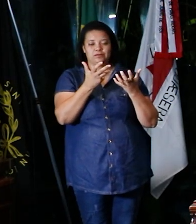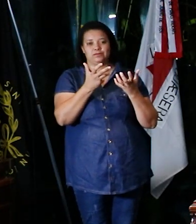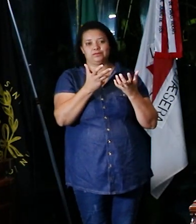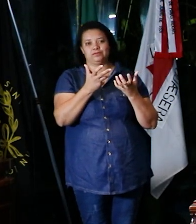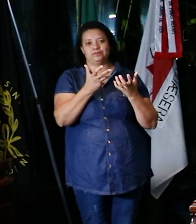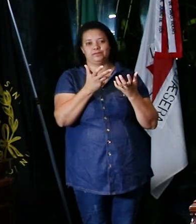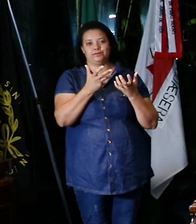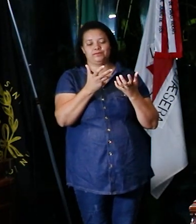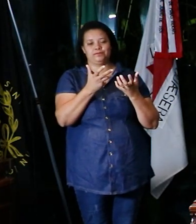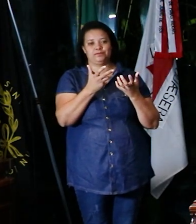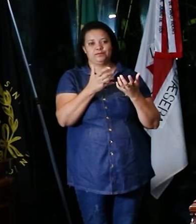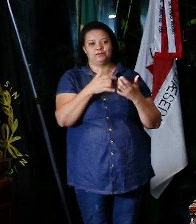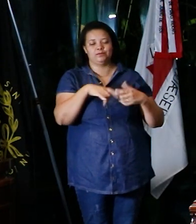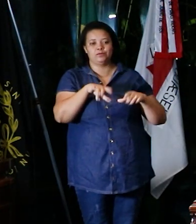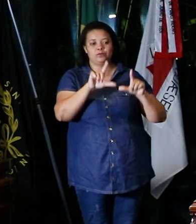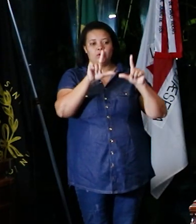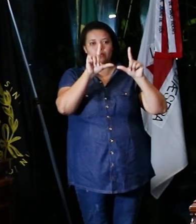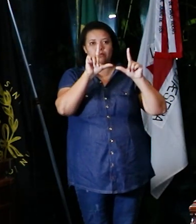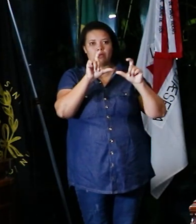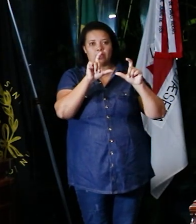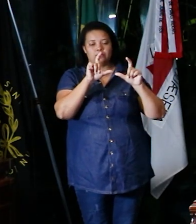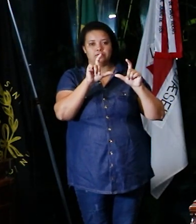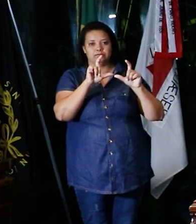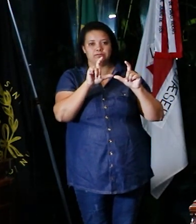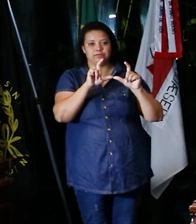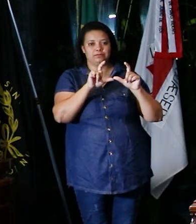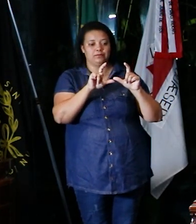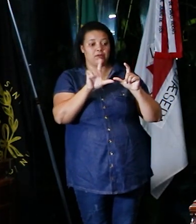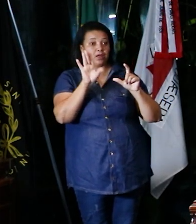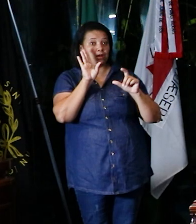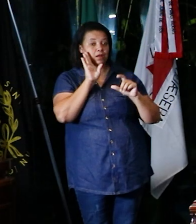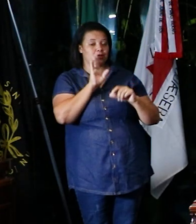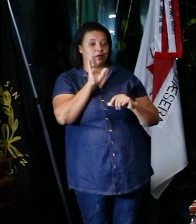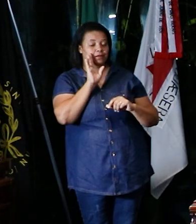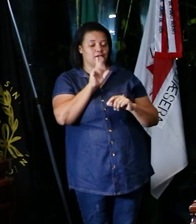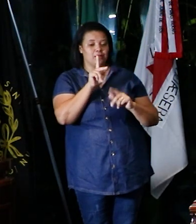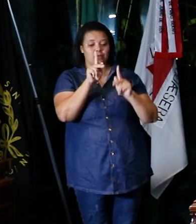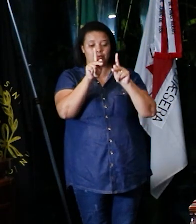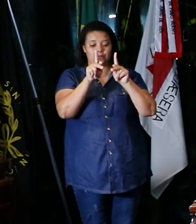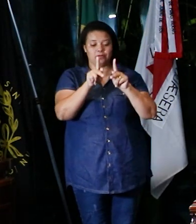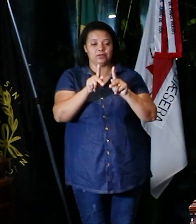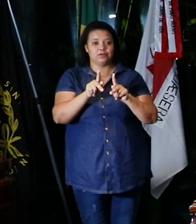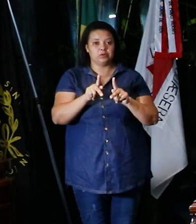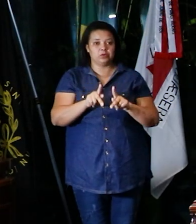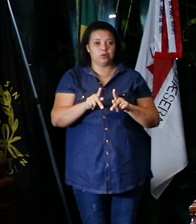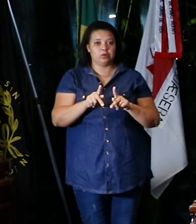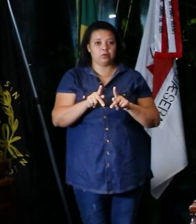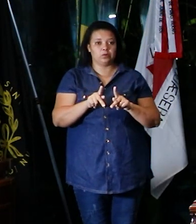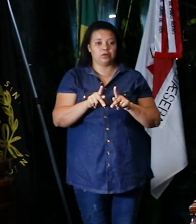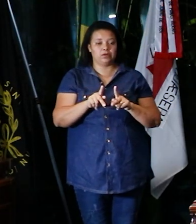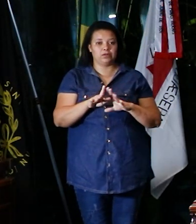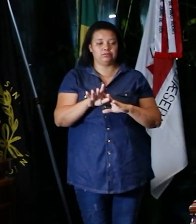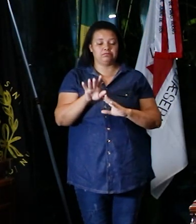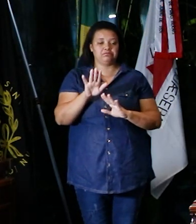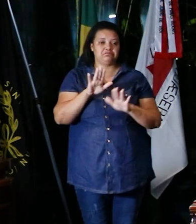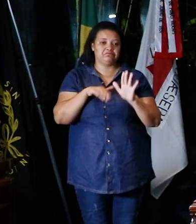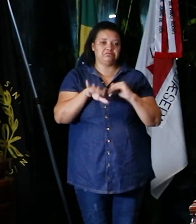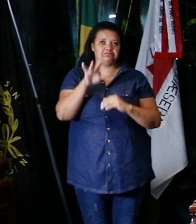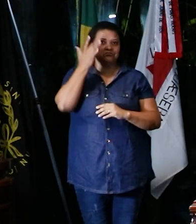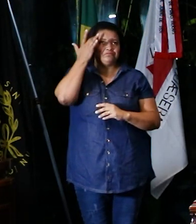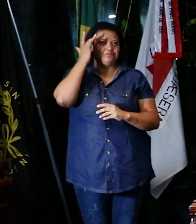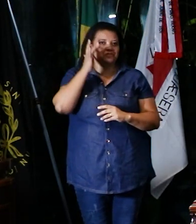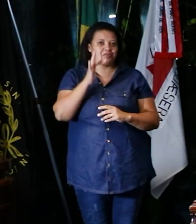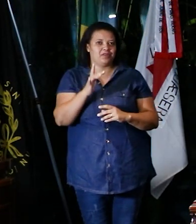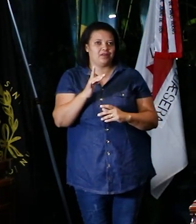sua foto leal, o seu jeito legal. Um que sabe não é prosa, a